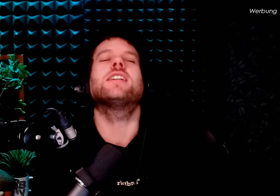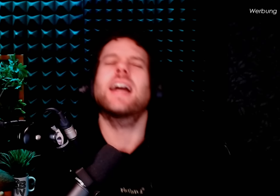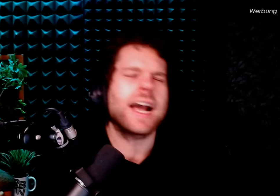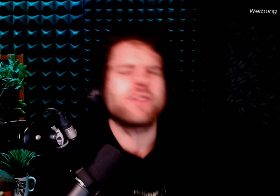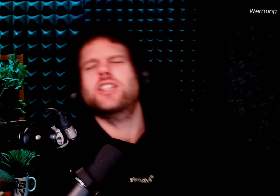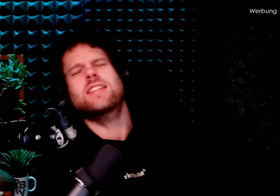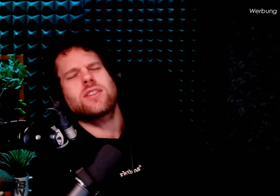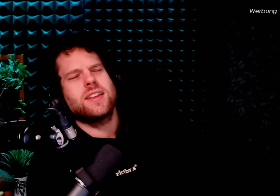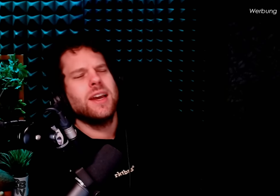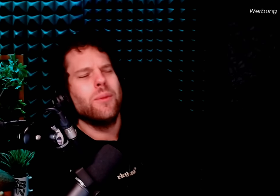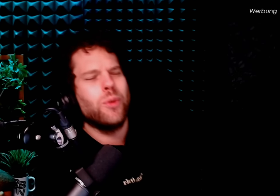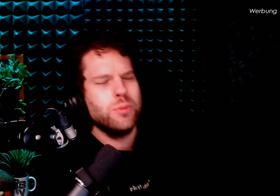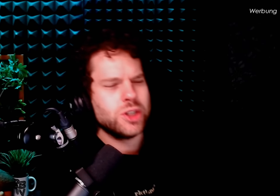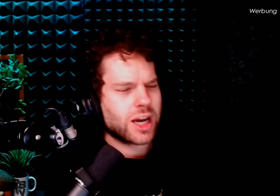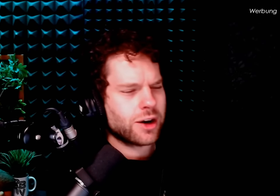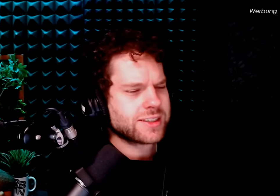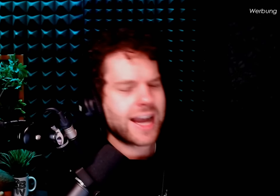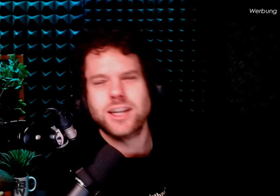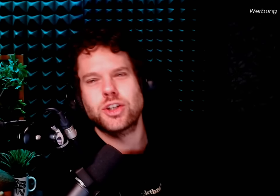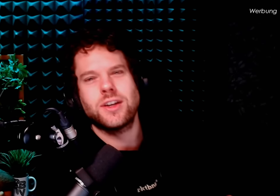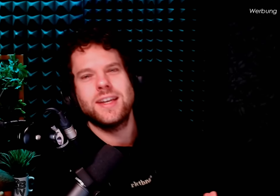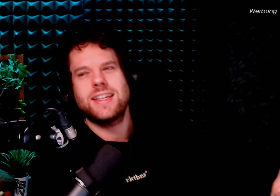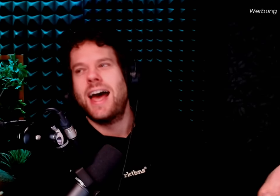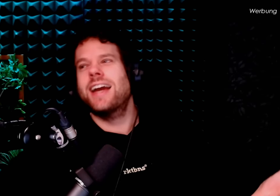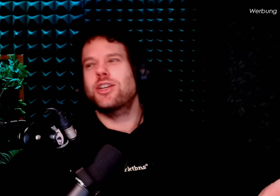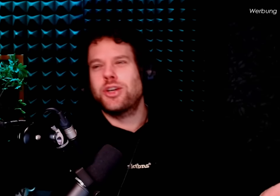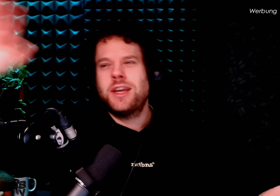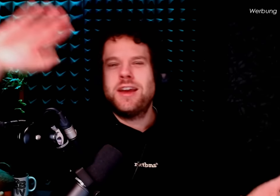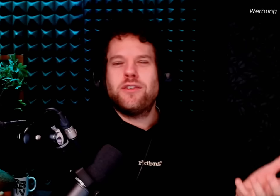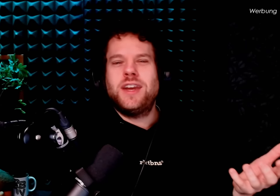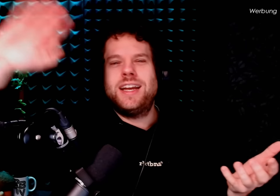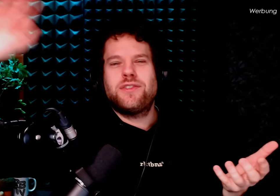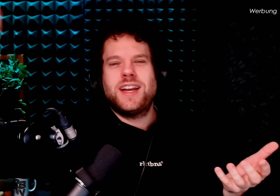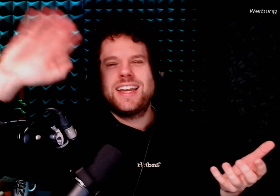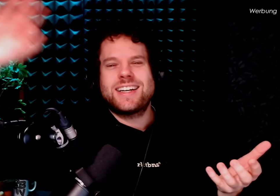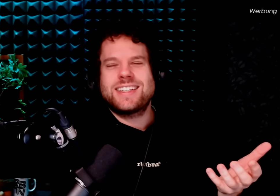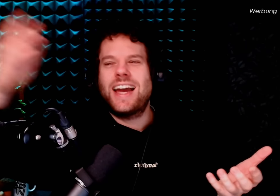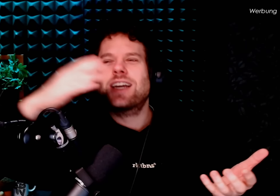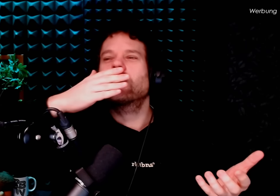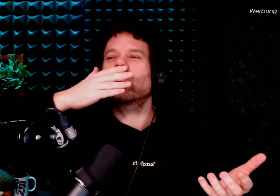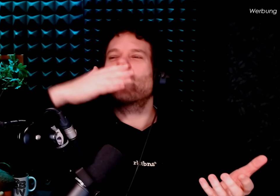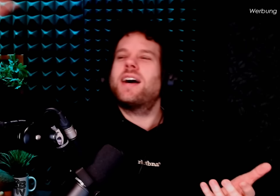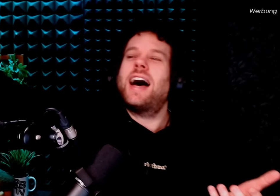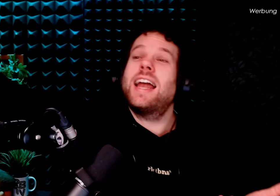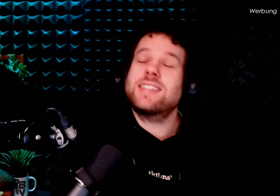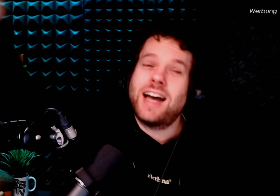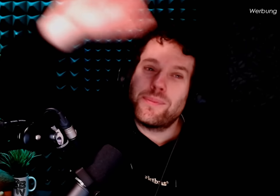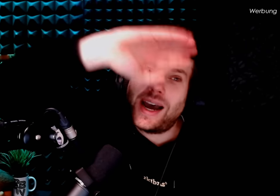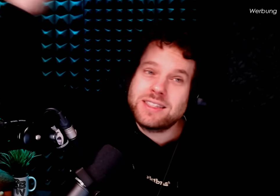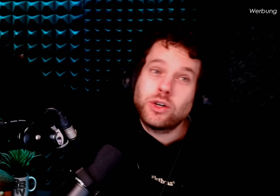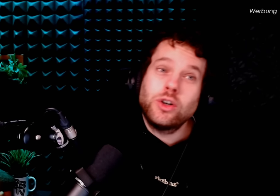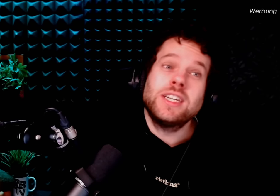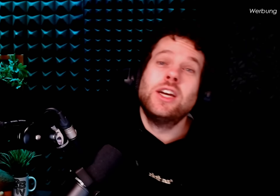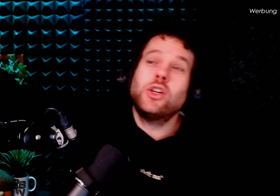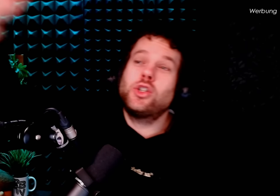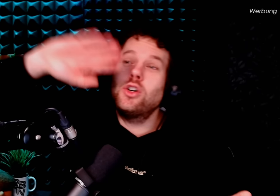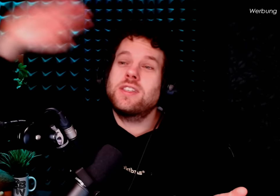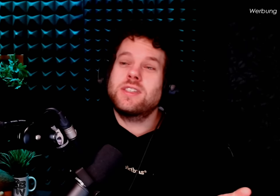nicht nötig. Ach Quatsch, es ist was. Blumenstrauß. Dankeschön. Dankeschön. Vielen, vielen Dank. Dankeschön. Alles klar. Macht's gut. Tschüss.